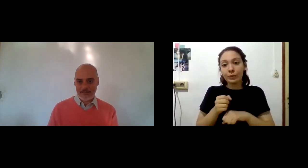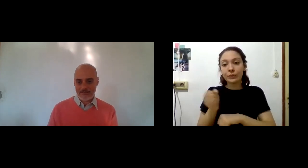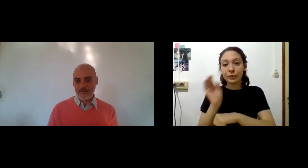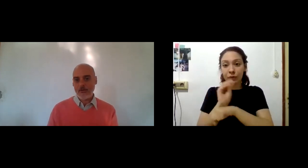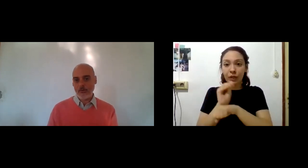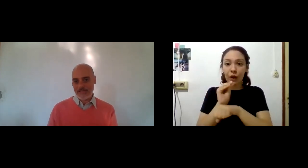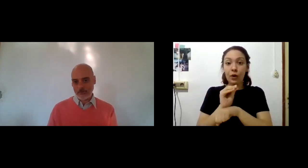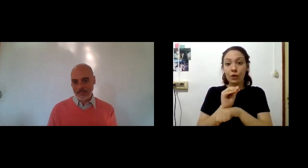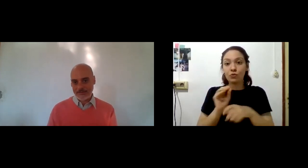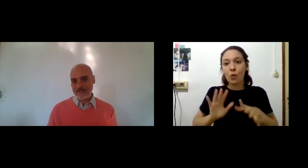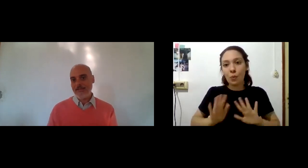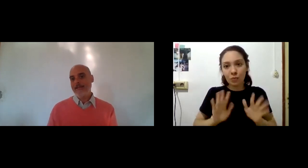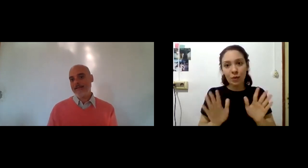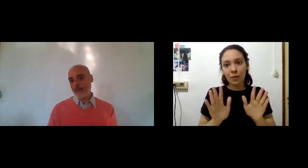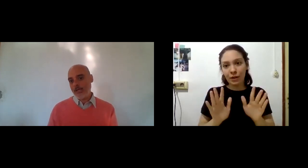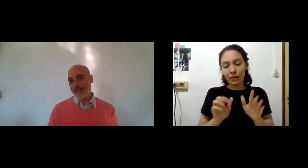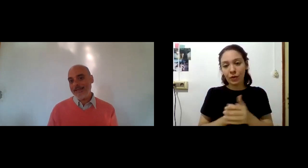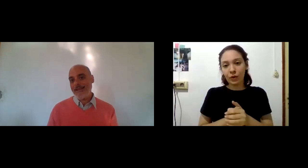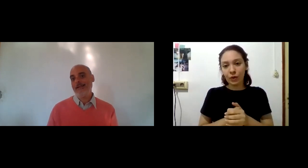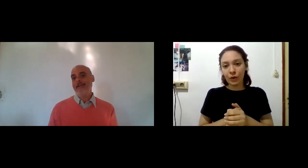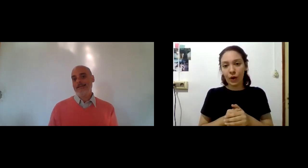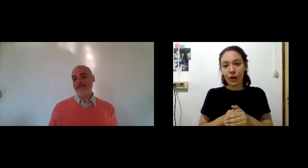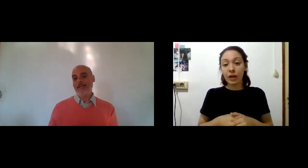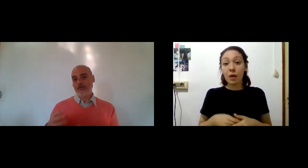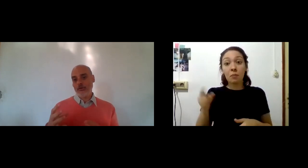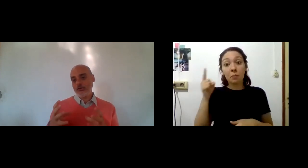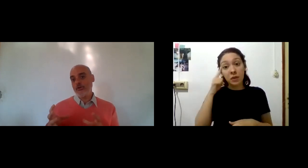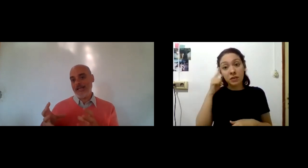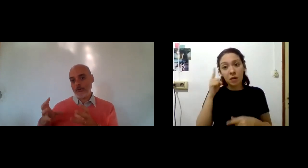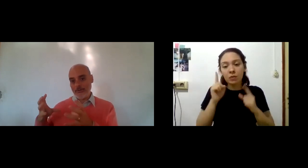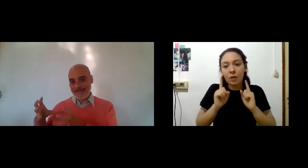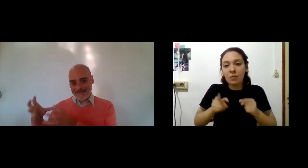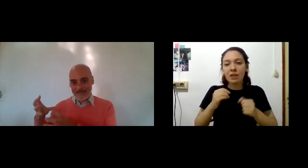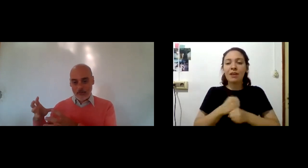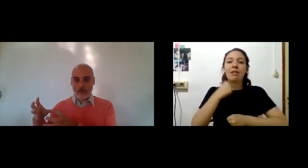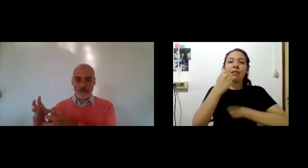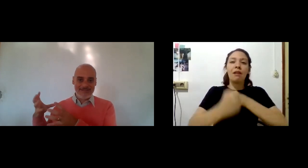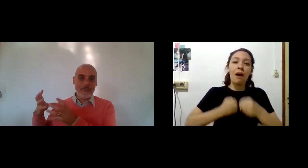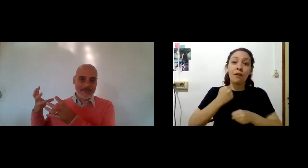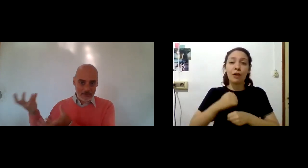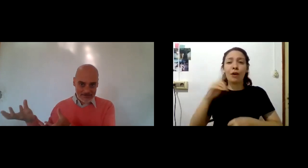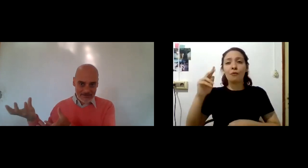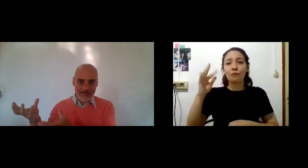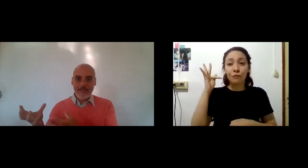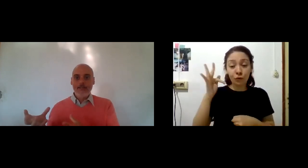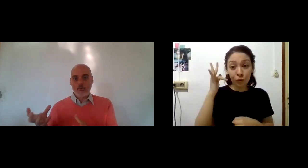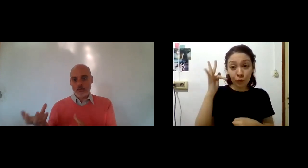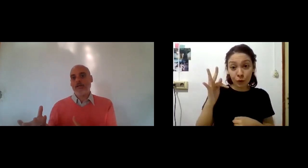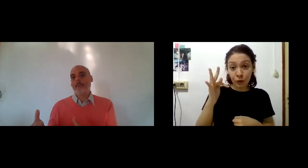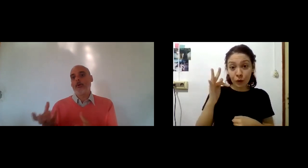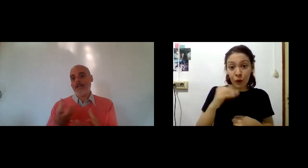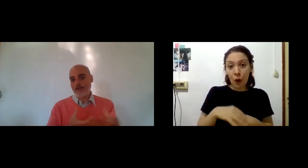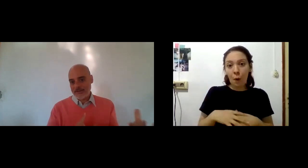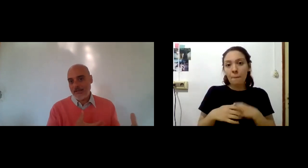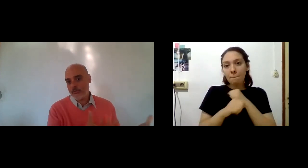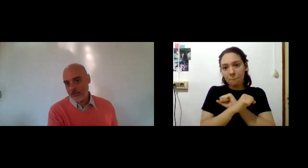de señas como teníamos antes, que de alguna manera, si bien no son de la universidad en sí, como oficialmente de la universidad, son cursos